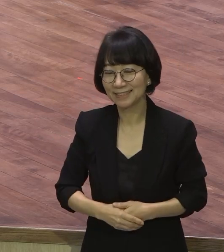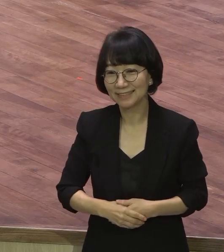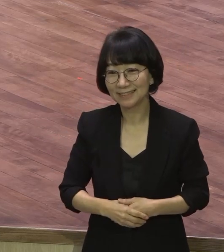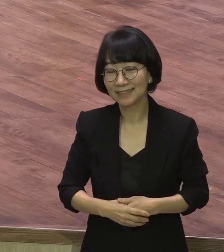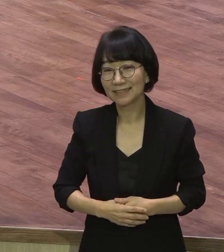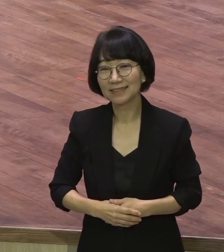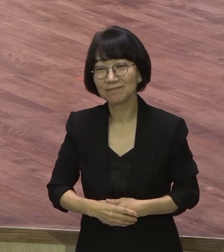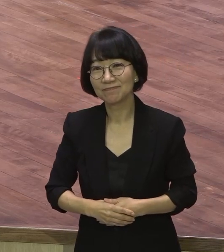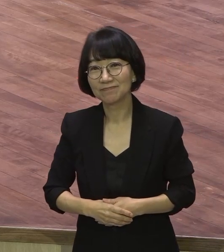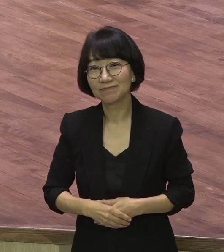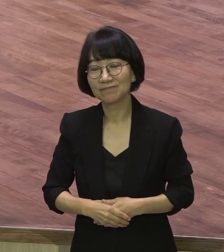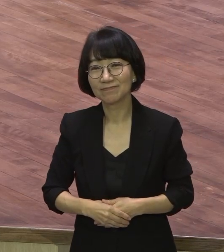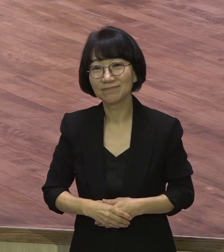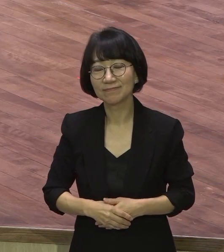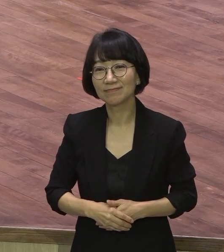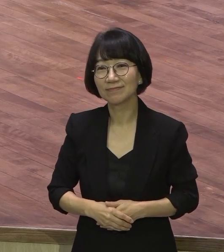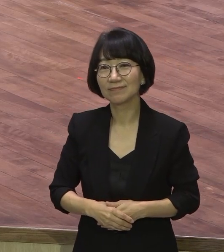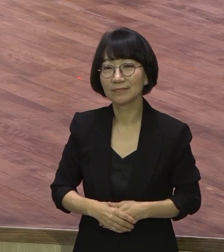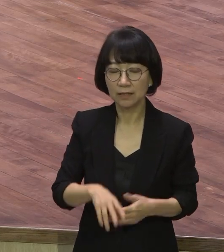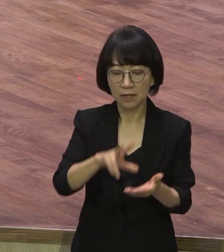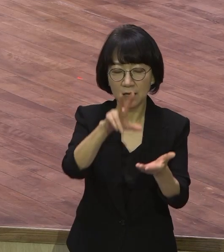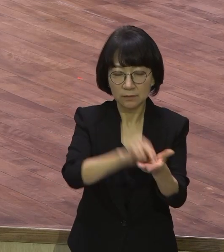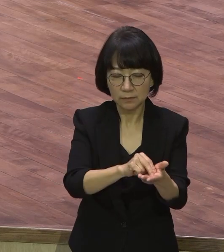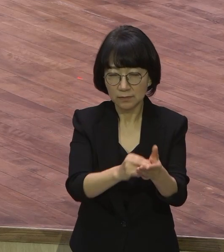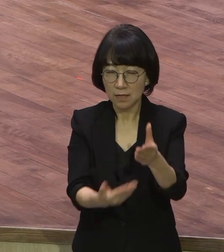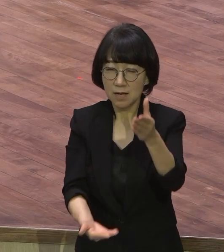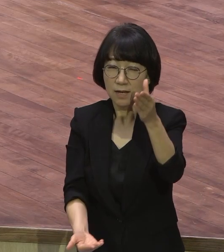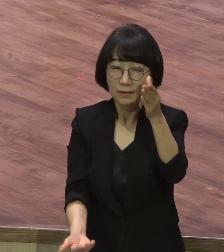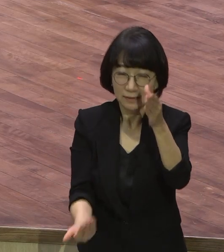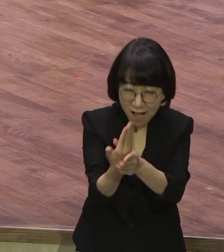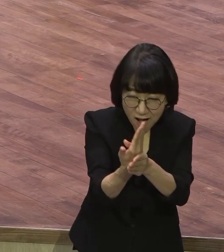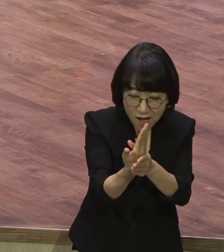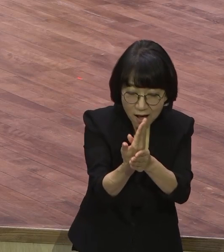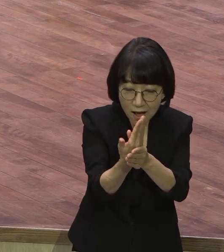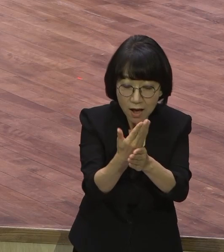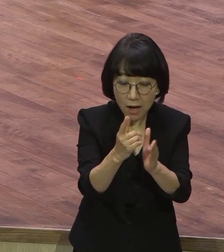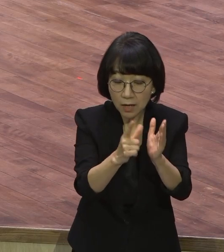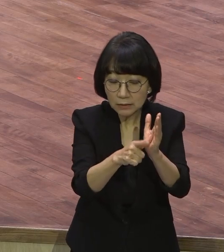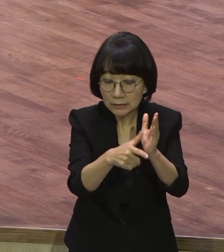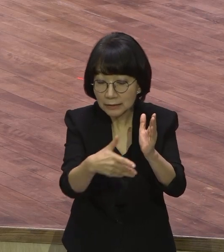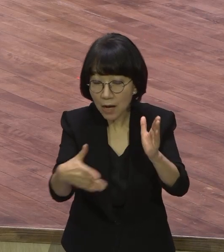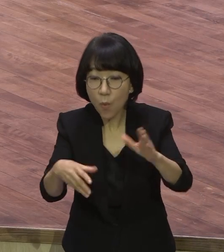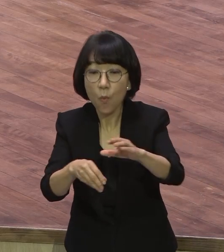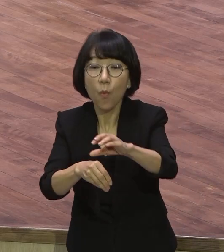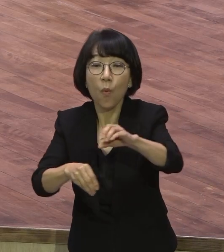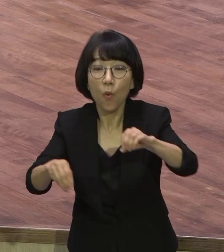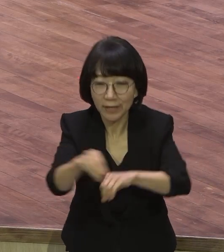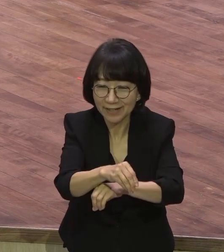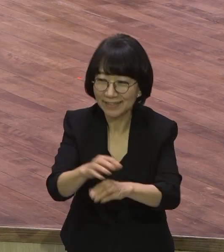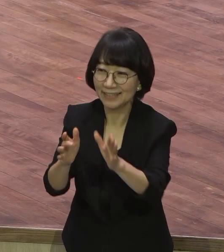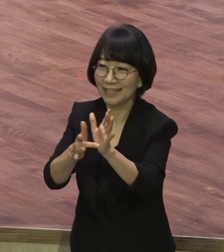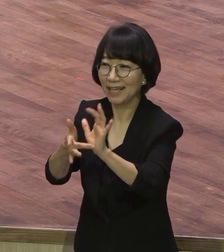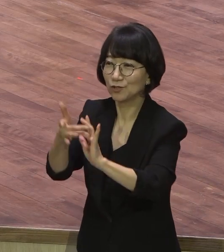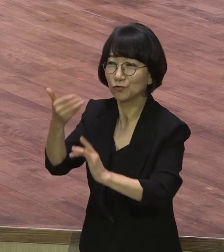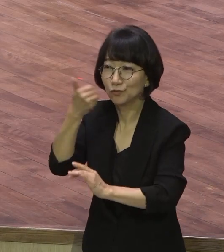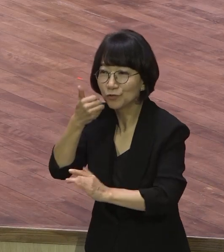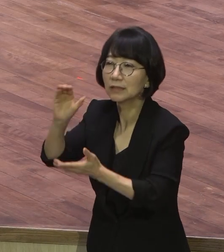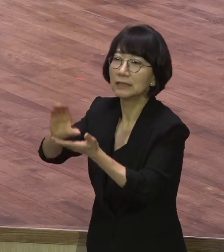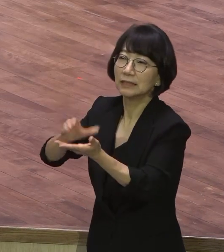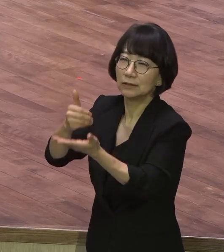문제와 사건 역경이 오히려 뭐요? 오히려 예수가 그리스도요. 모든 문제